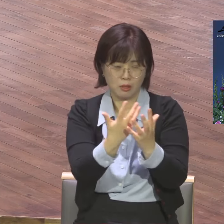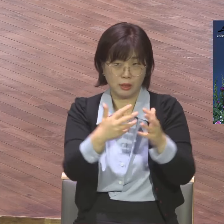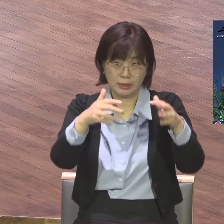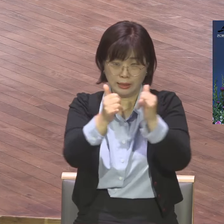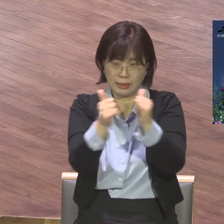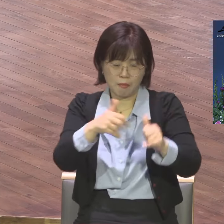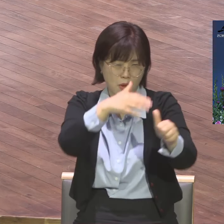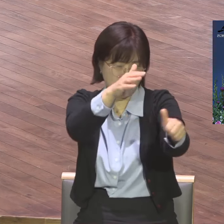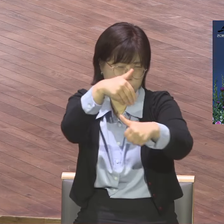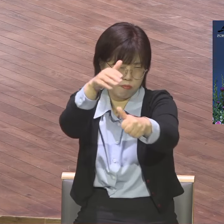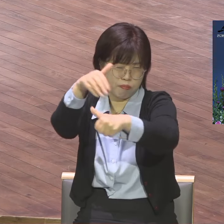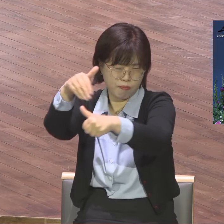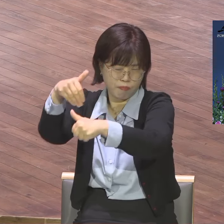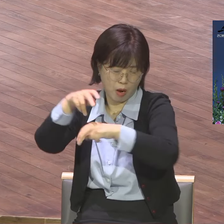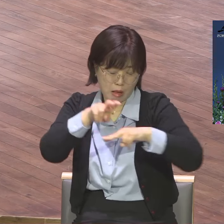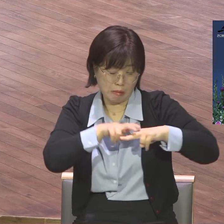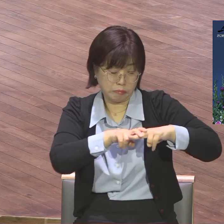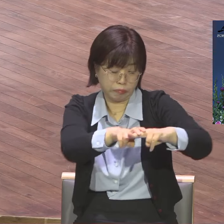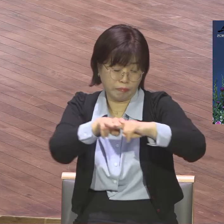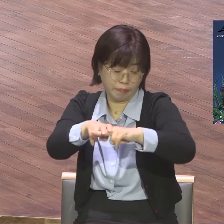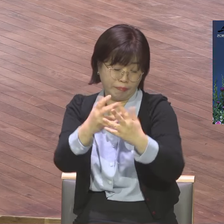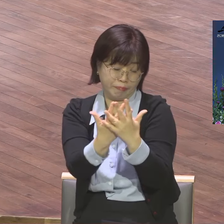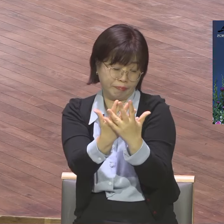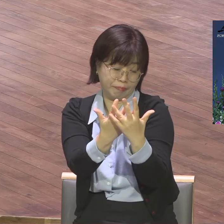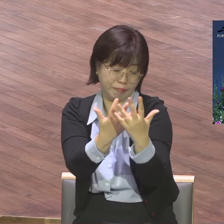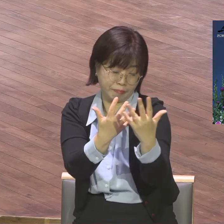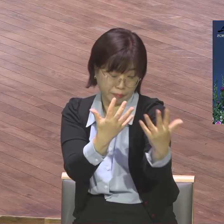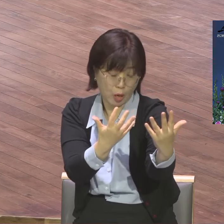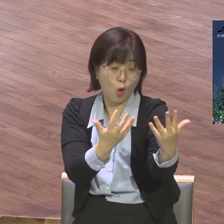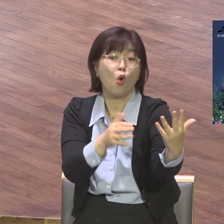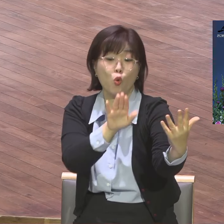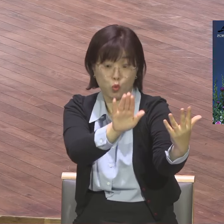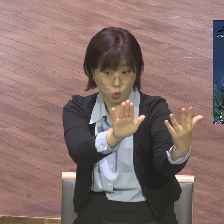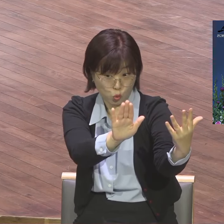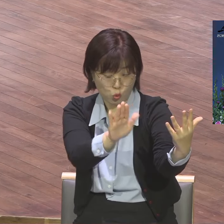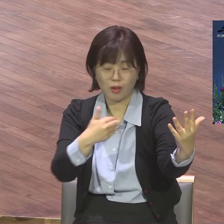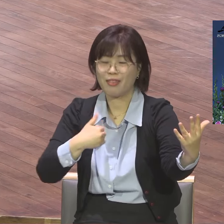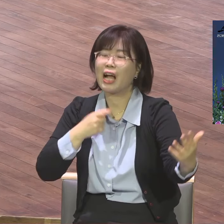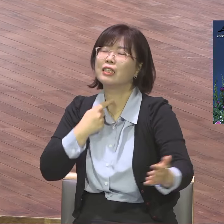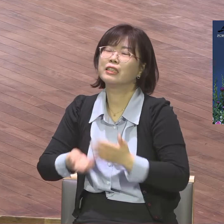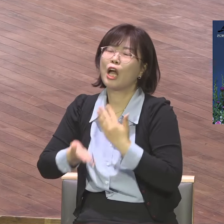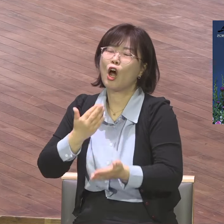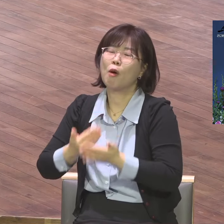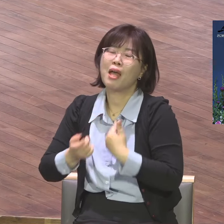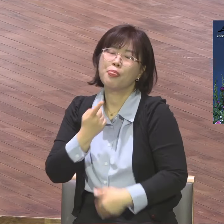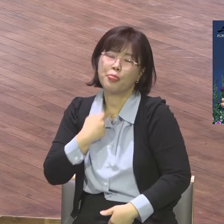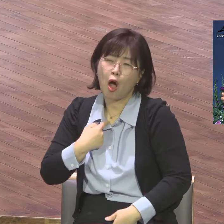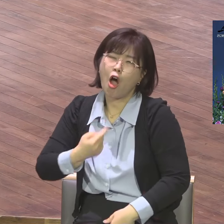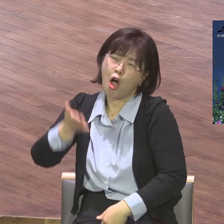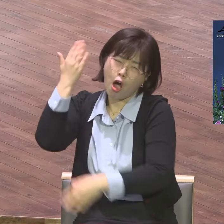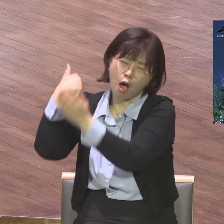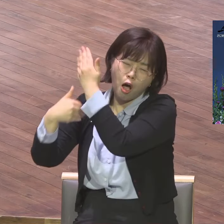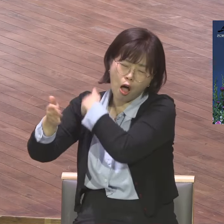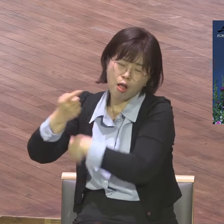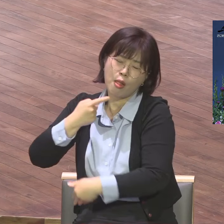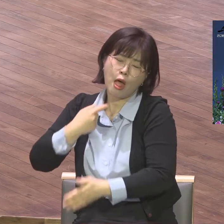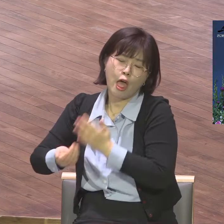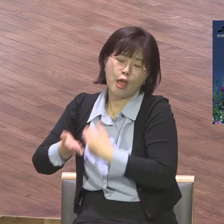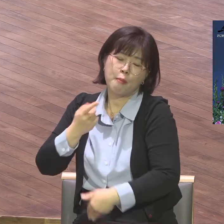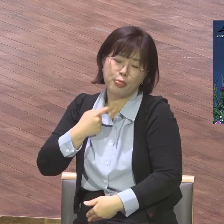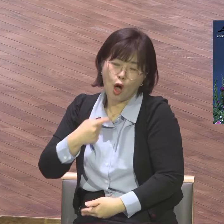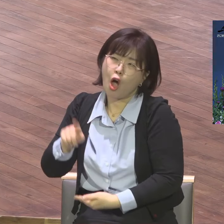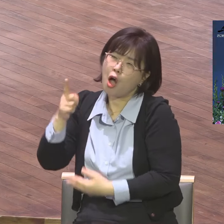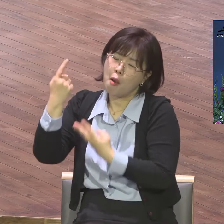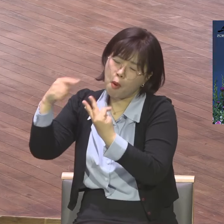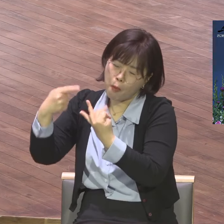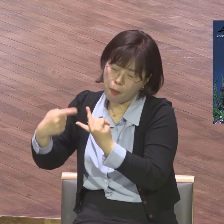자리에 앉혀놓고 자기가 체험한 것을 그렇게 말하는 사람을 다 이렇게 공개적으로